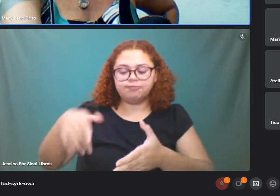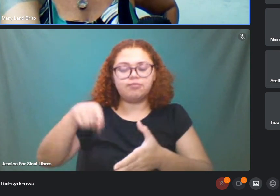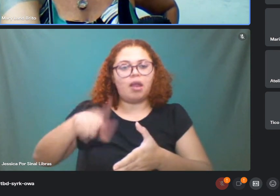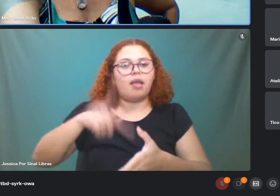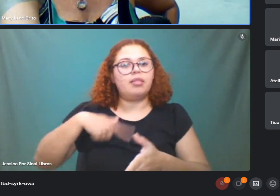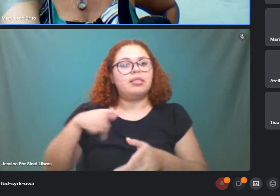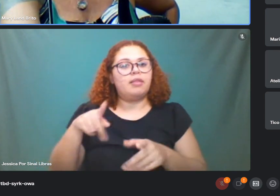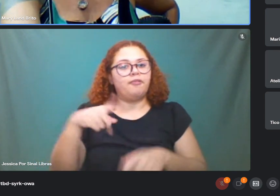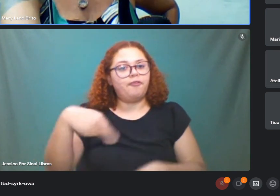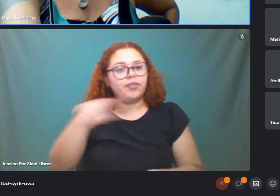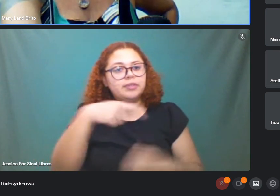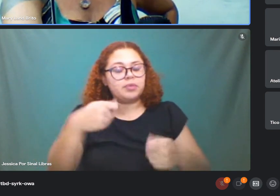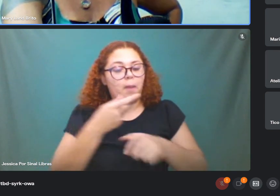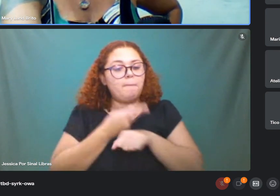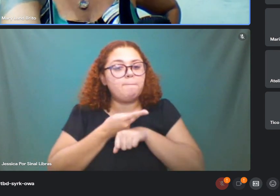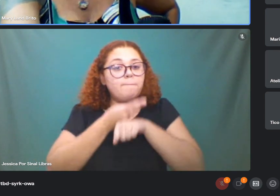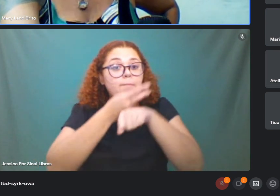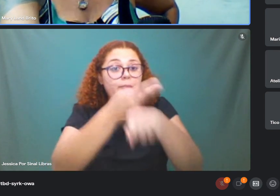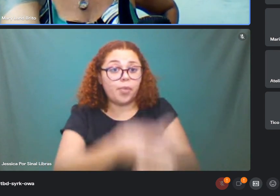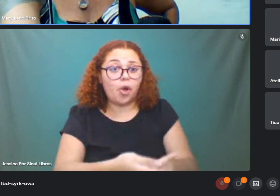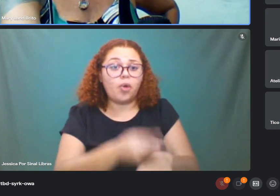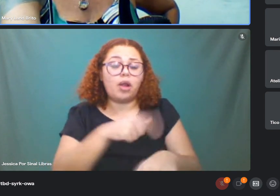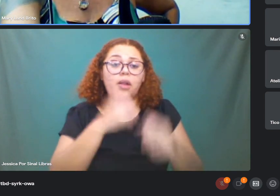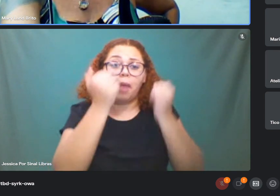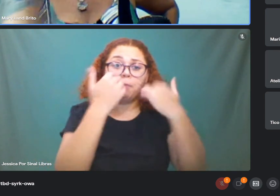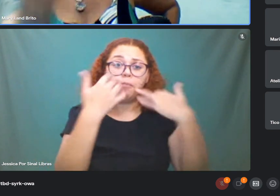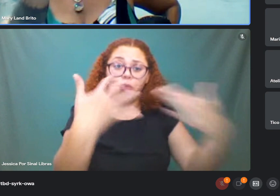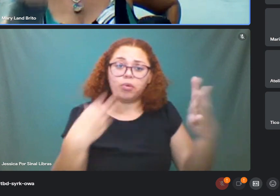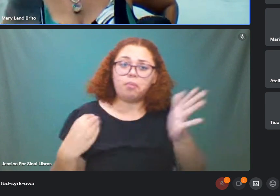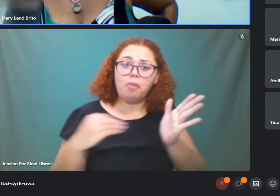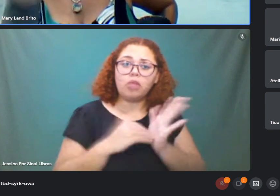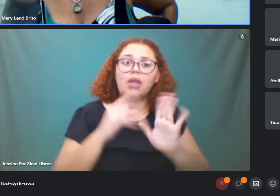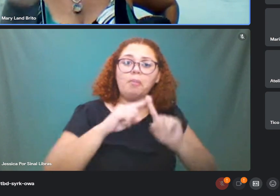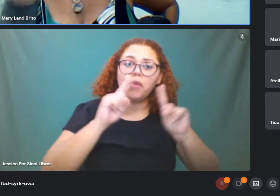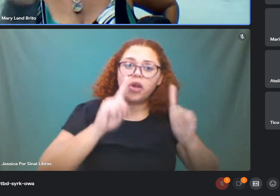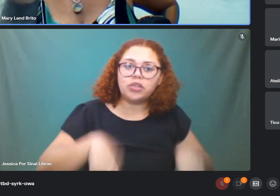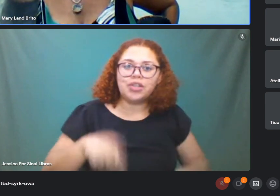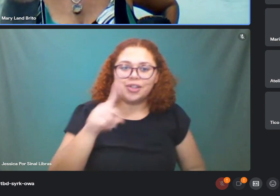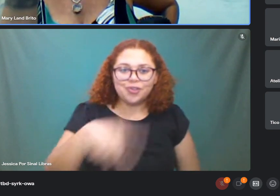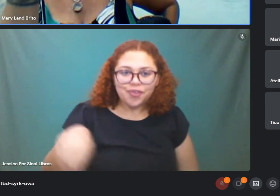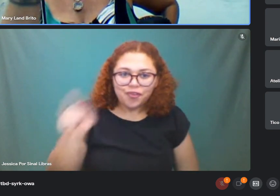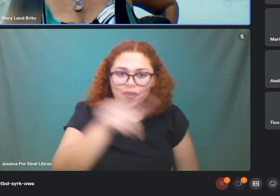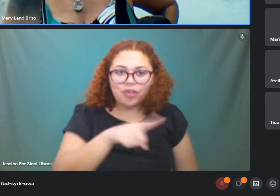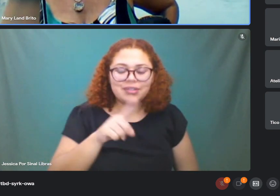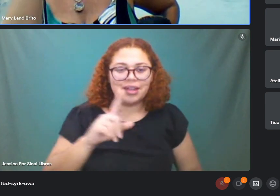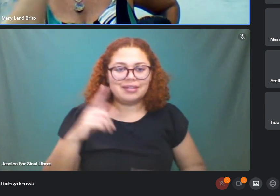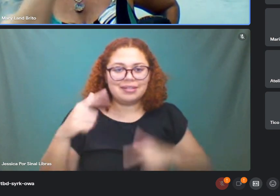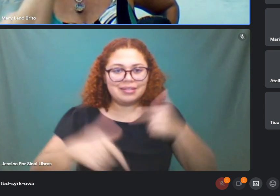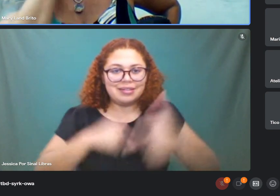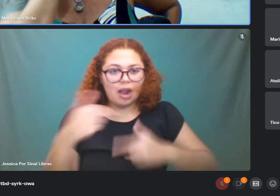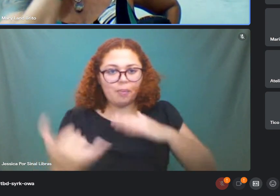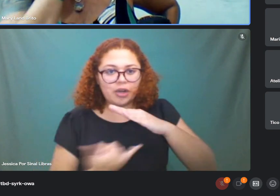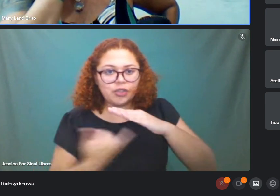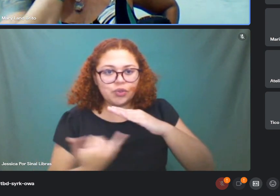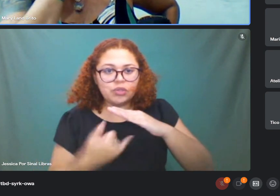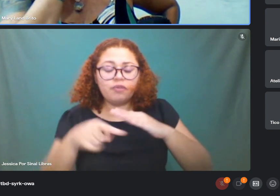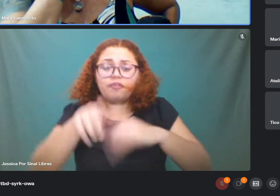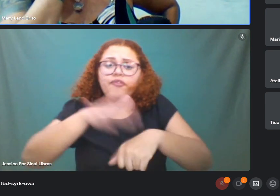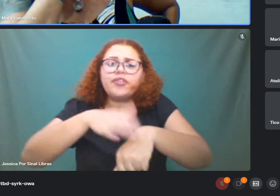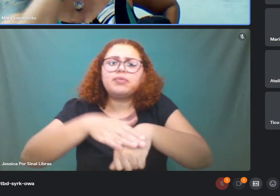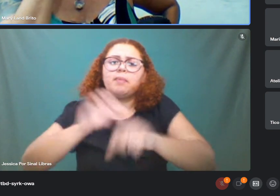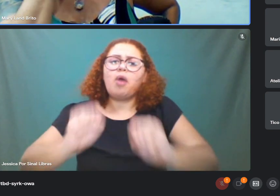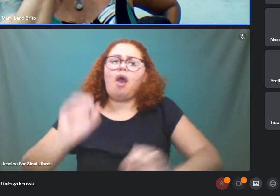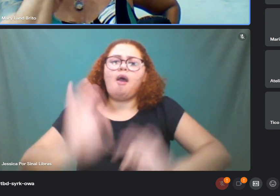desse público-alvo para poder colocar nos projetos. Vocês que são de instituições de pessoas com deficiência, podem fazer os próprios projetos de